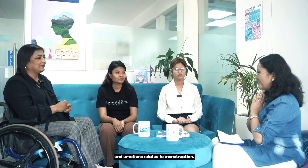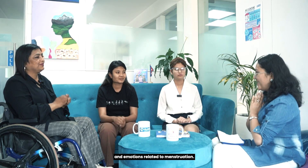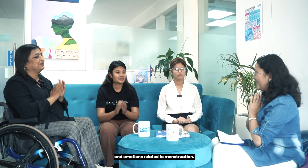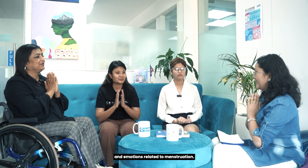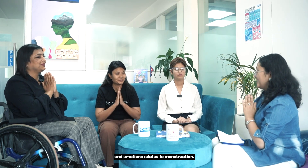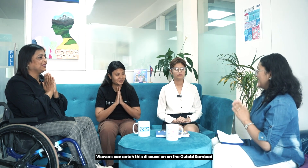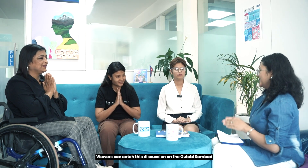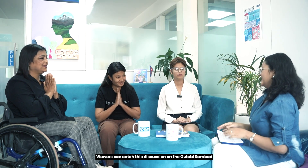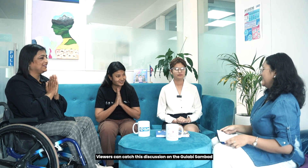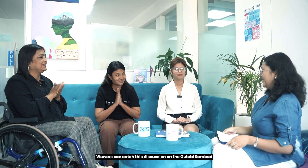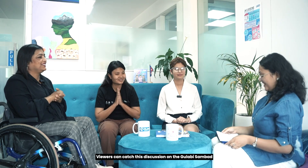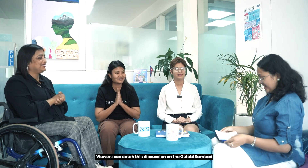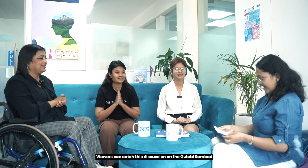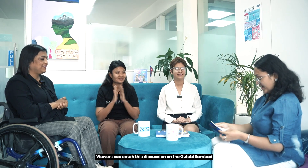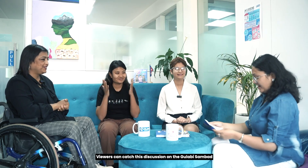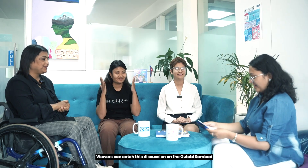गरिदिनु भएकोमा।